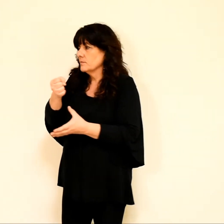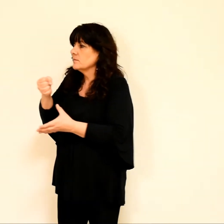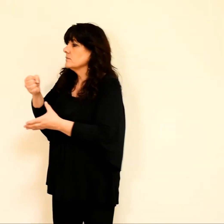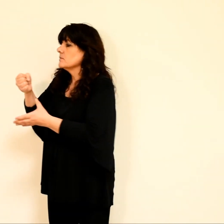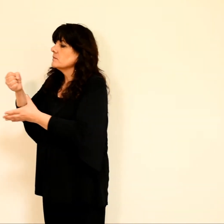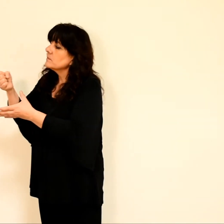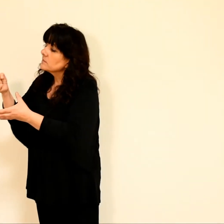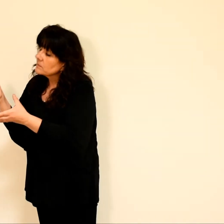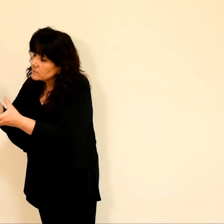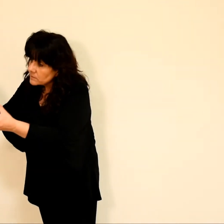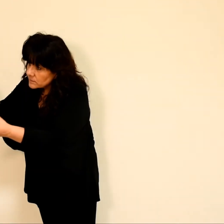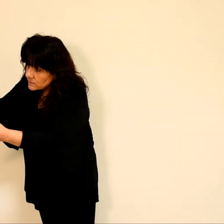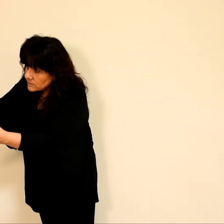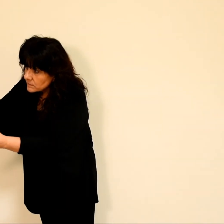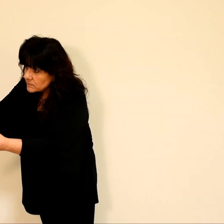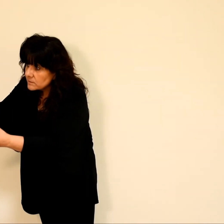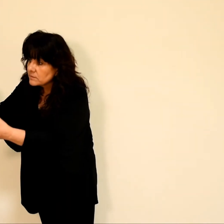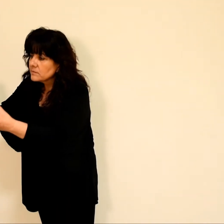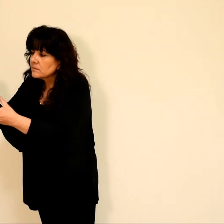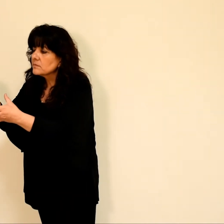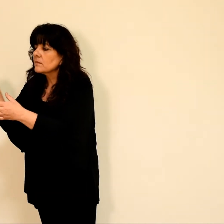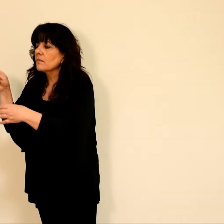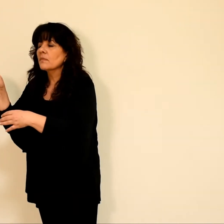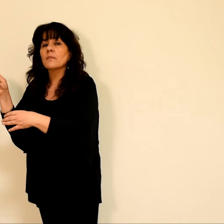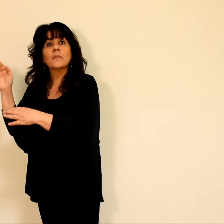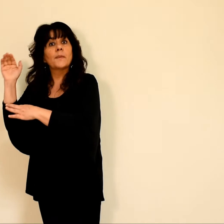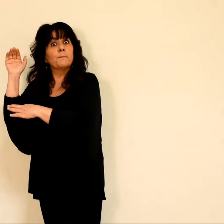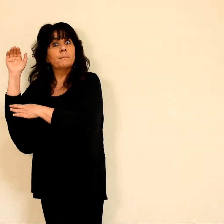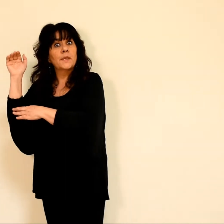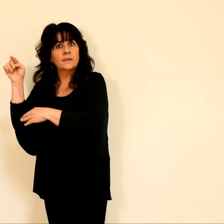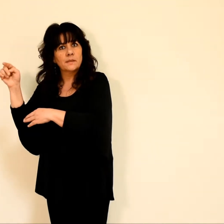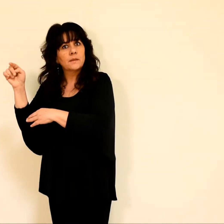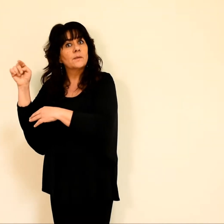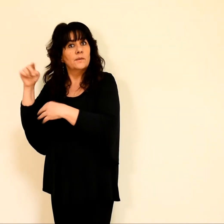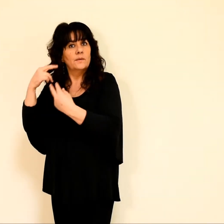Et celui-ci goûta l'eau changée en vin.